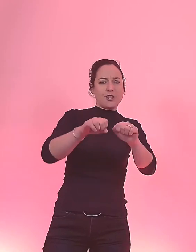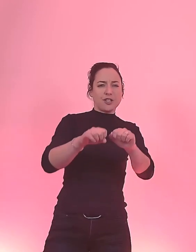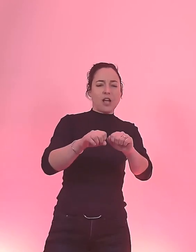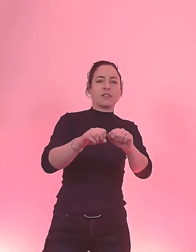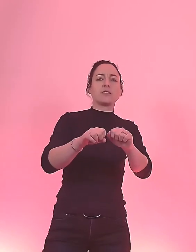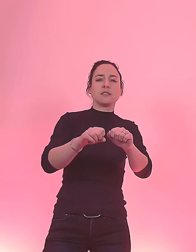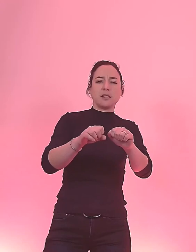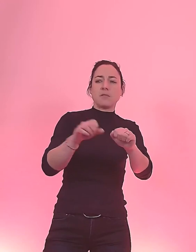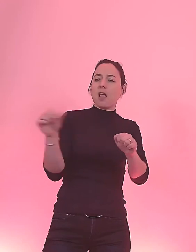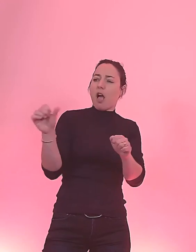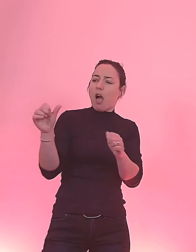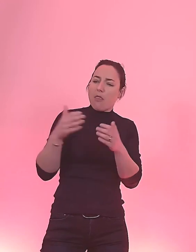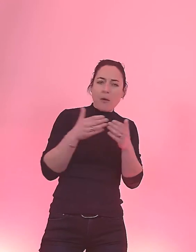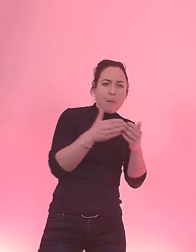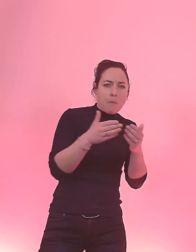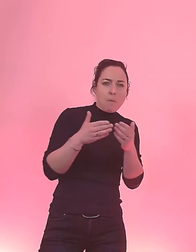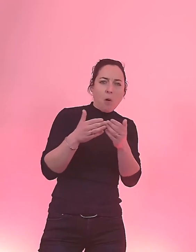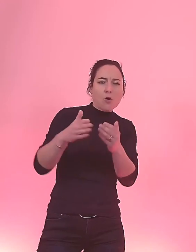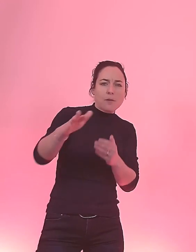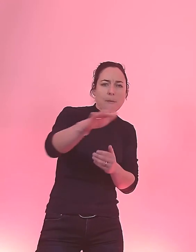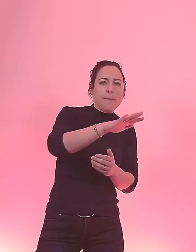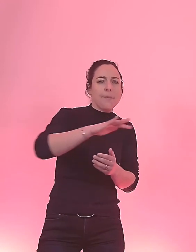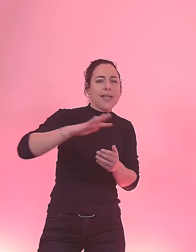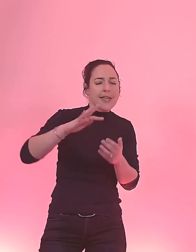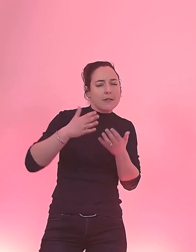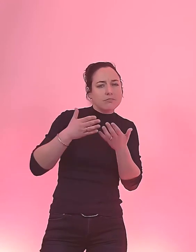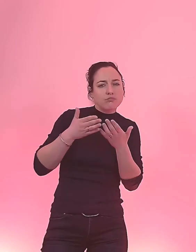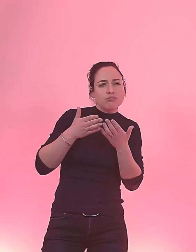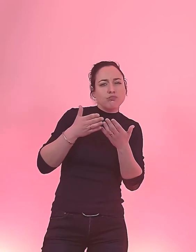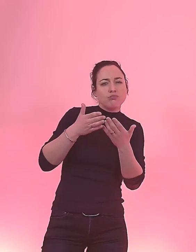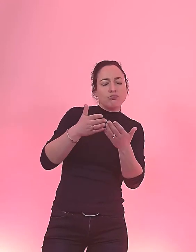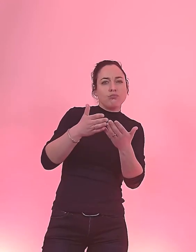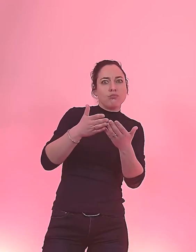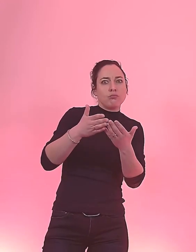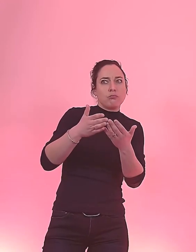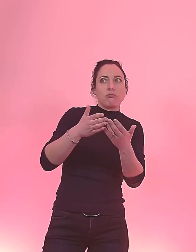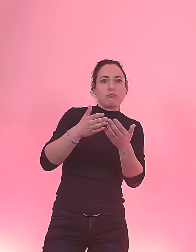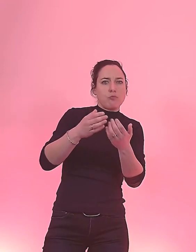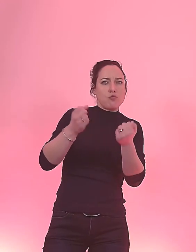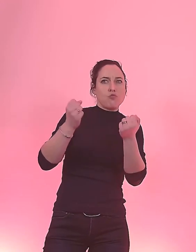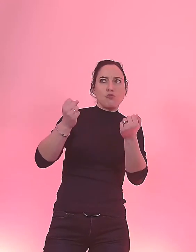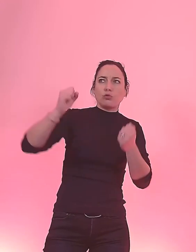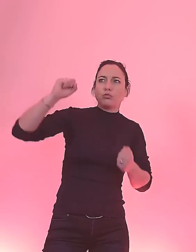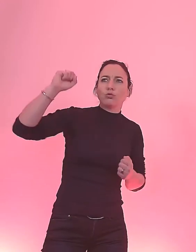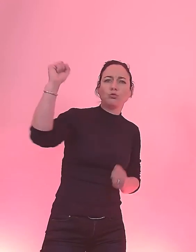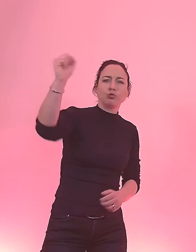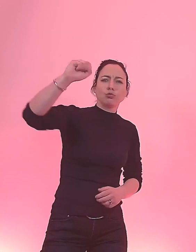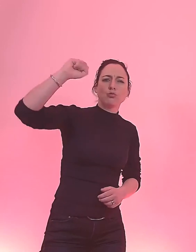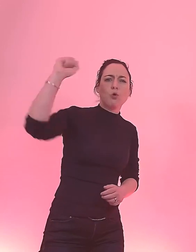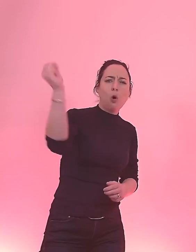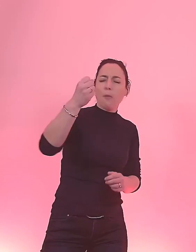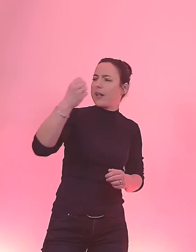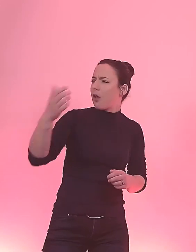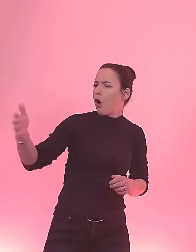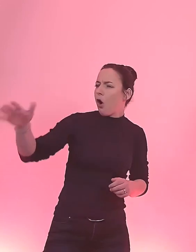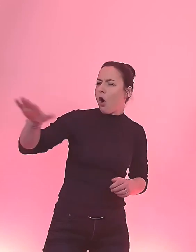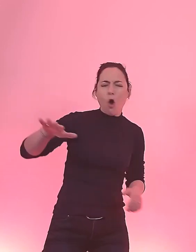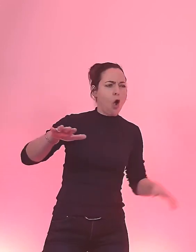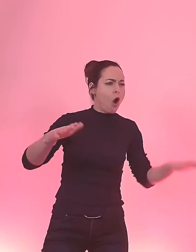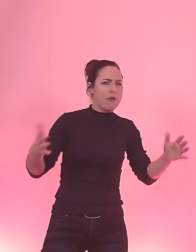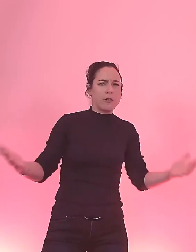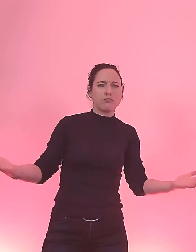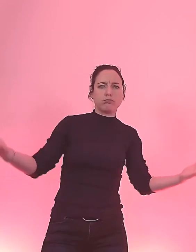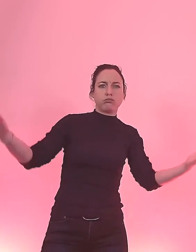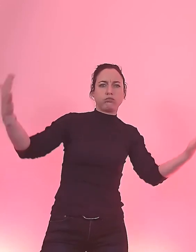met de andere boten het meer op er stak een hevige storm op en de golven beukte tegen de boot zodat die vol